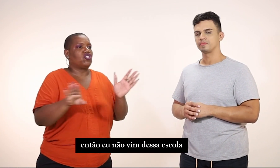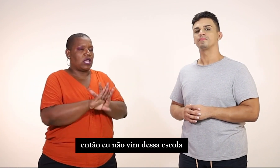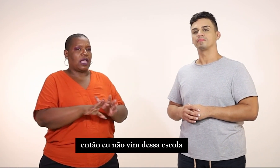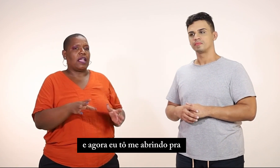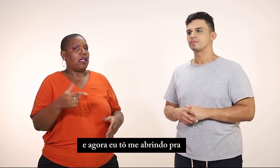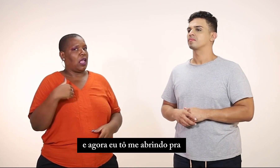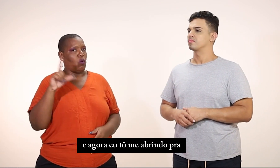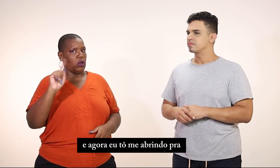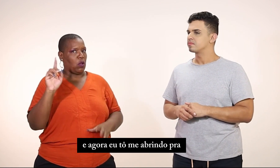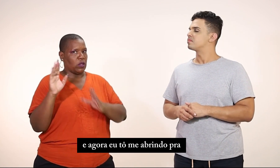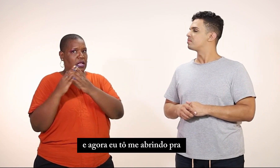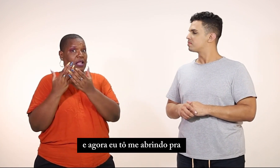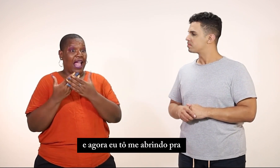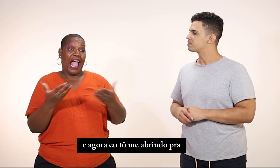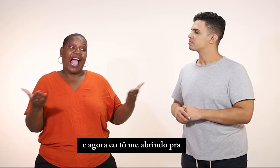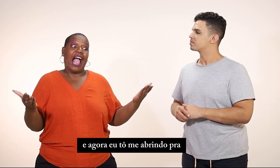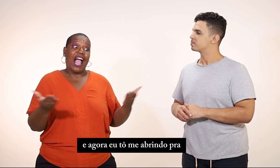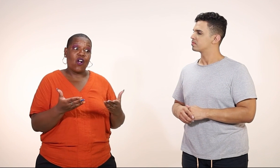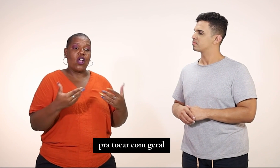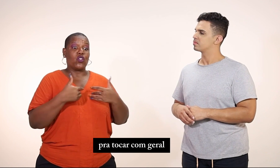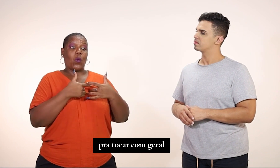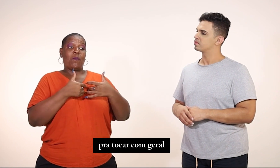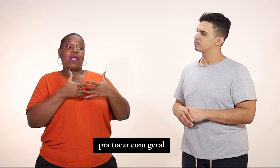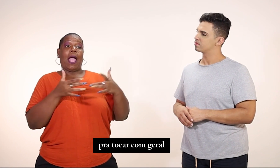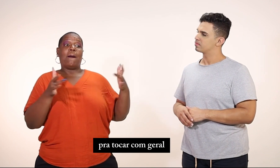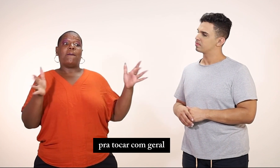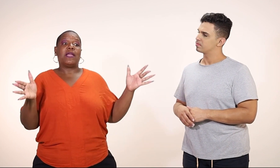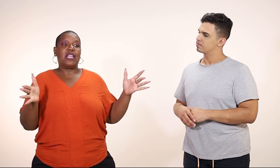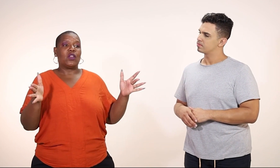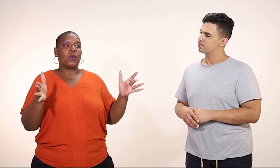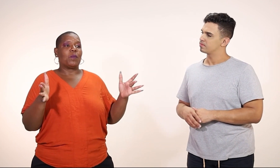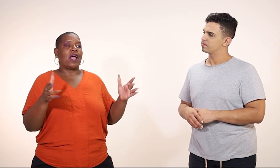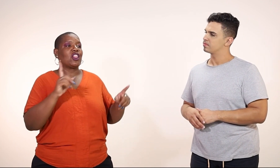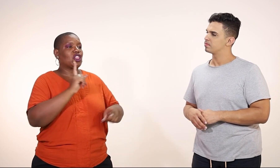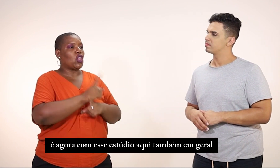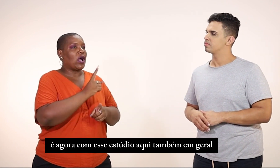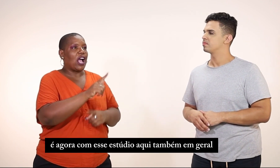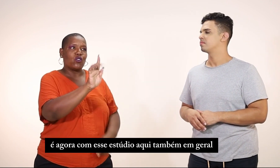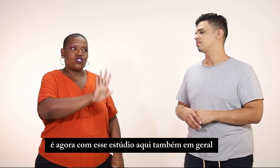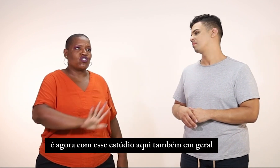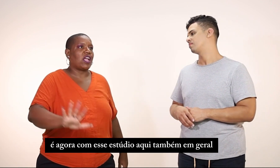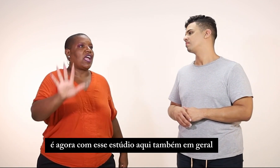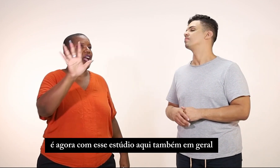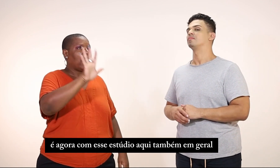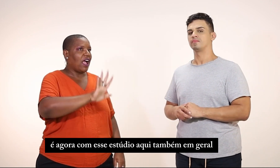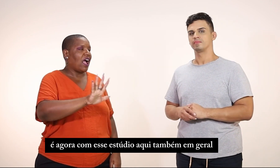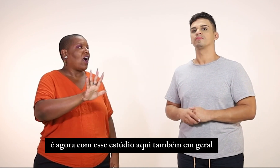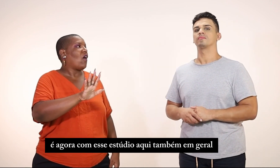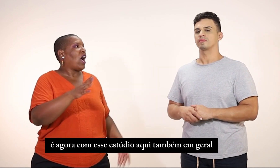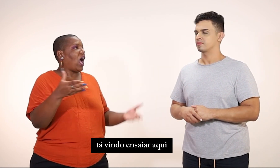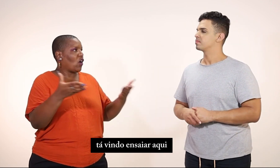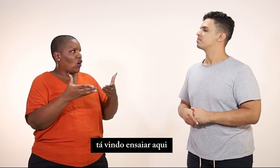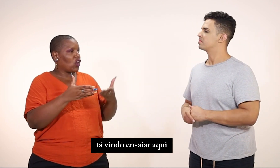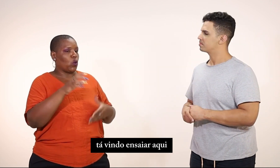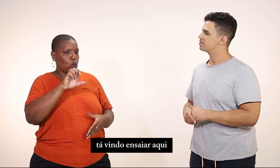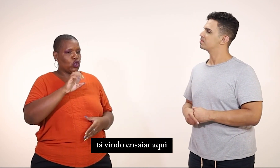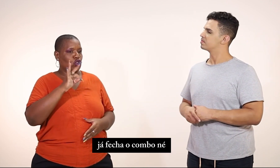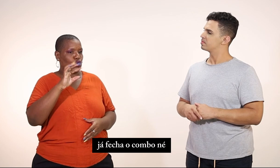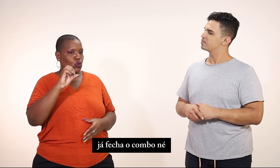escola. E agora eu tô me abrindo pra tocar com geral. Agora com esse estúdio aqui também em geral, tá vindo ensaiar aqui, já fecha o